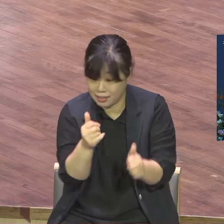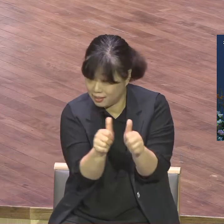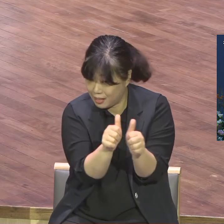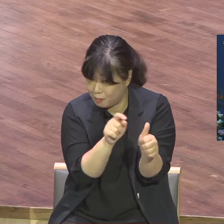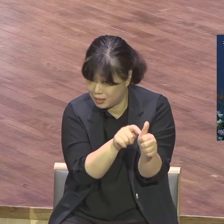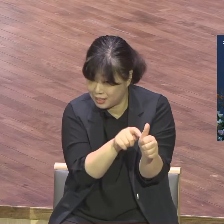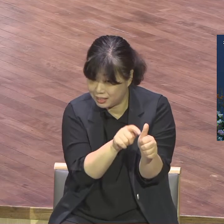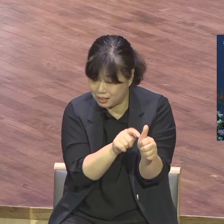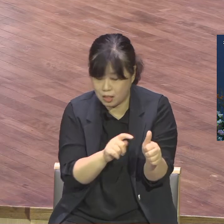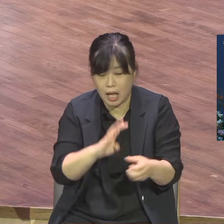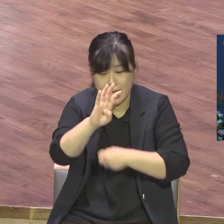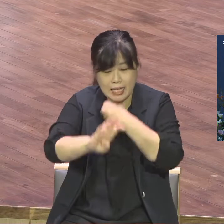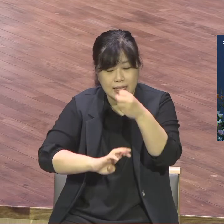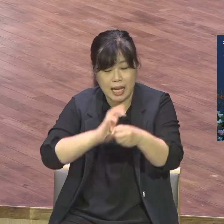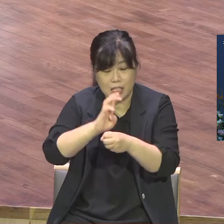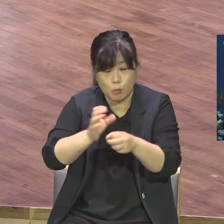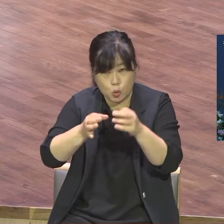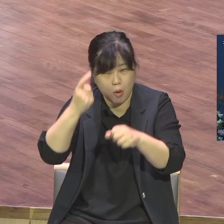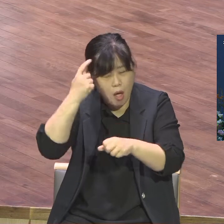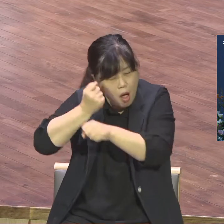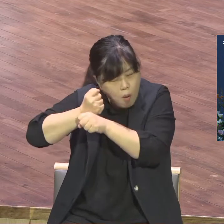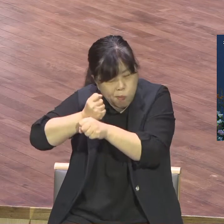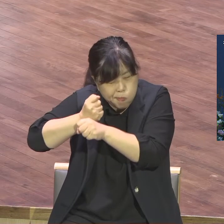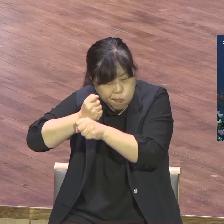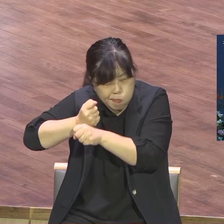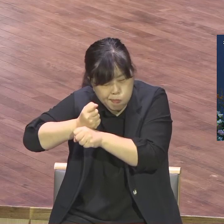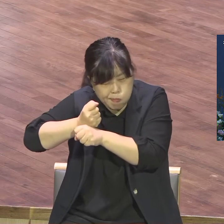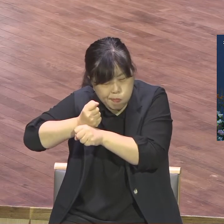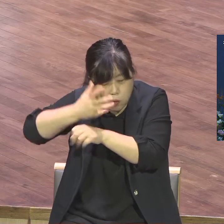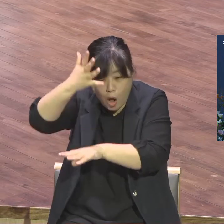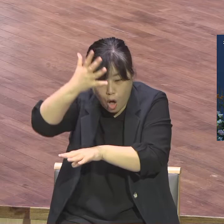무슨 말이냐? 모든 성공 뒤에는